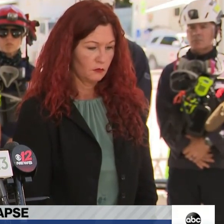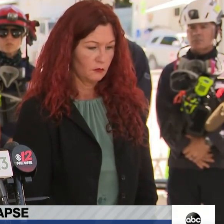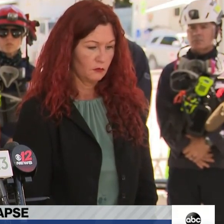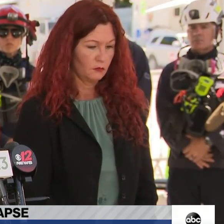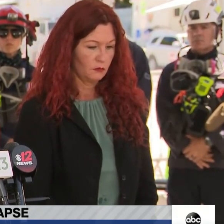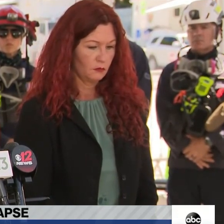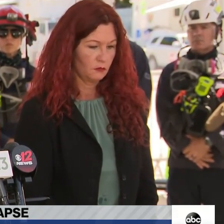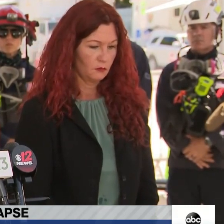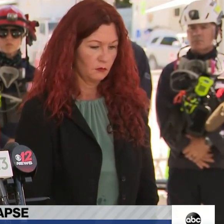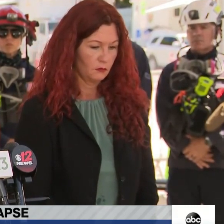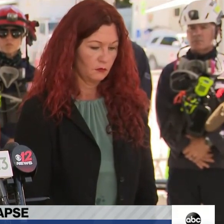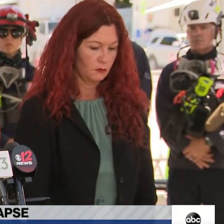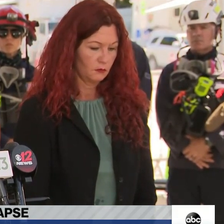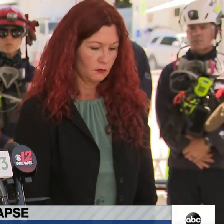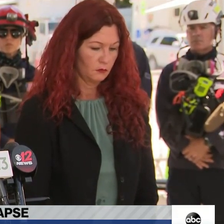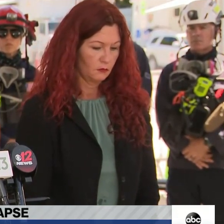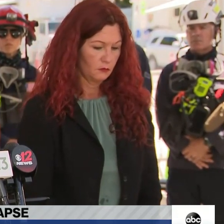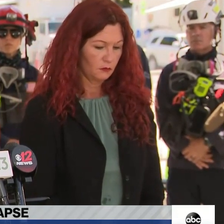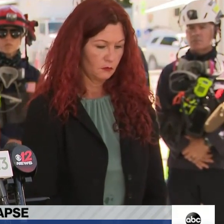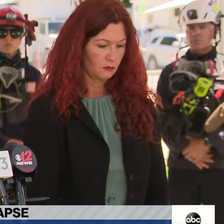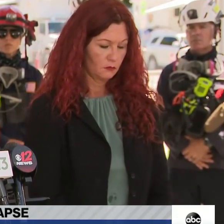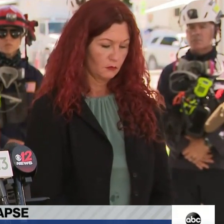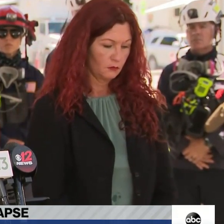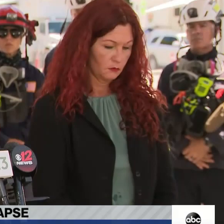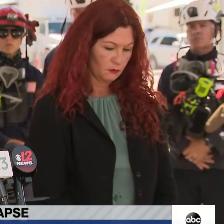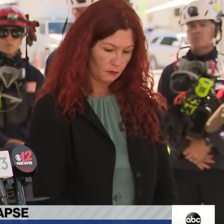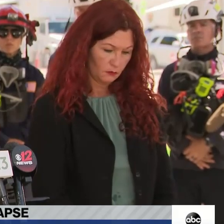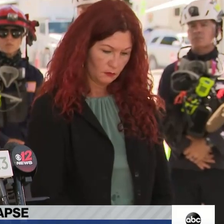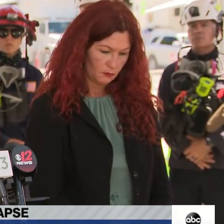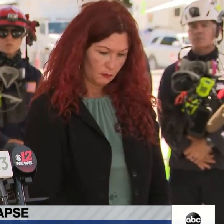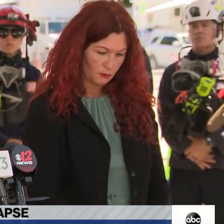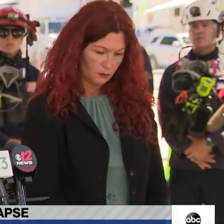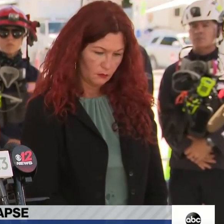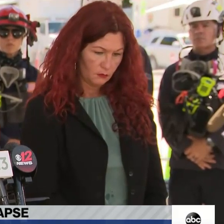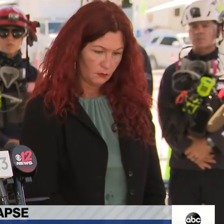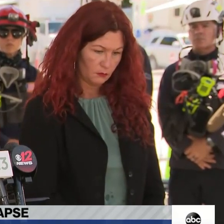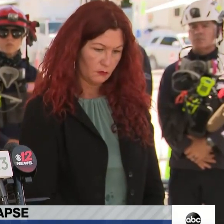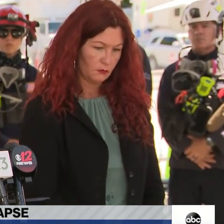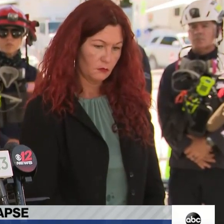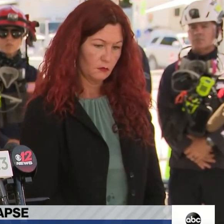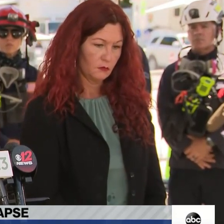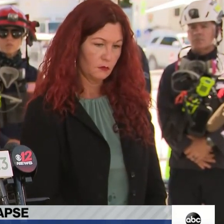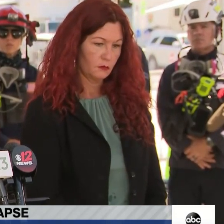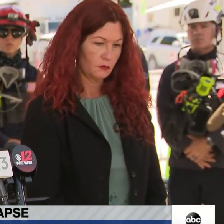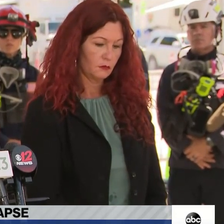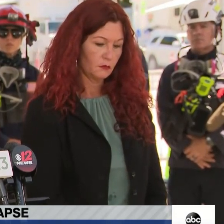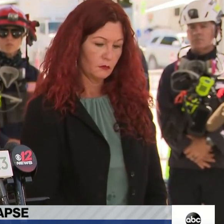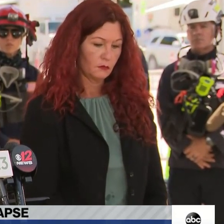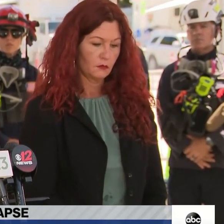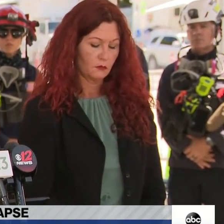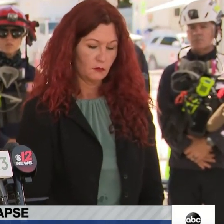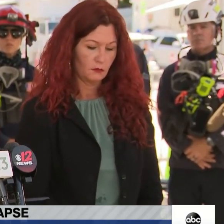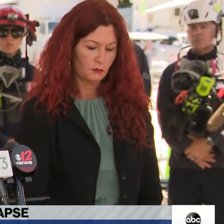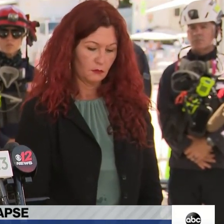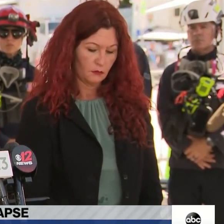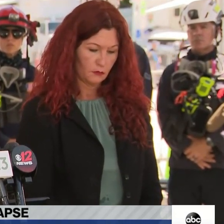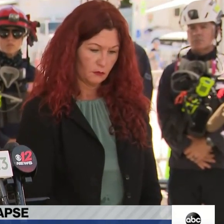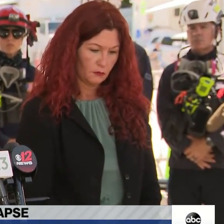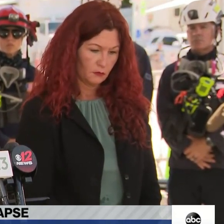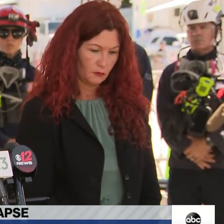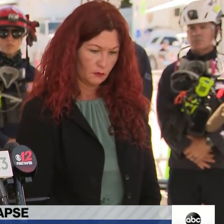contabilizadas y 124 desaparecidas. Vamos a tomar un momento para agradecer a los